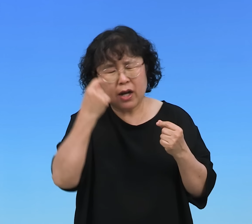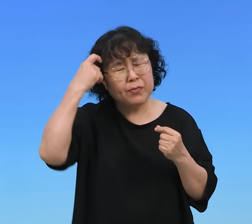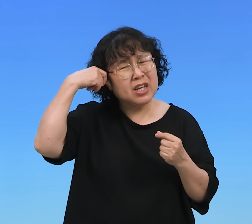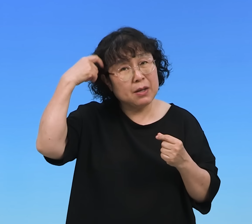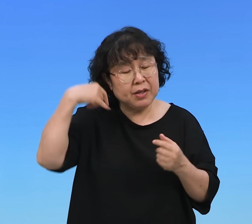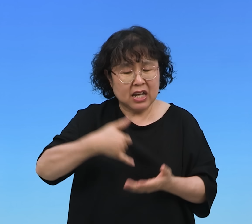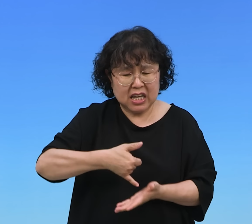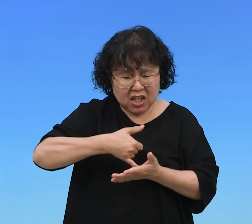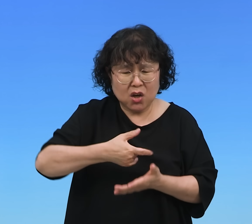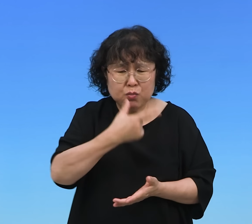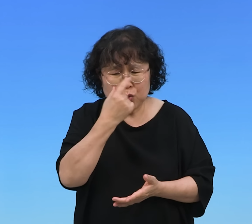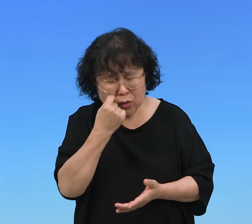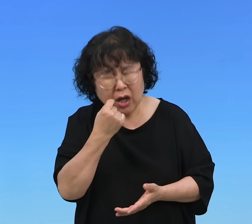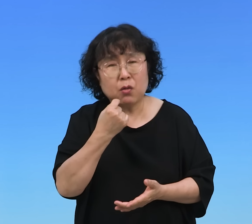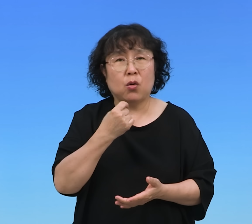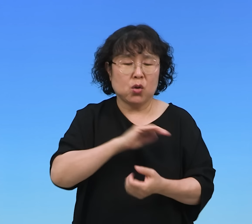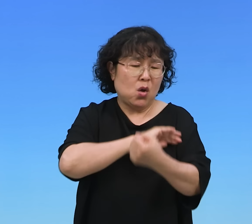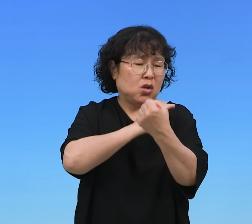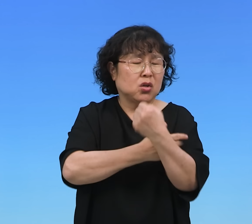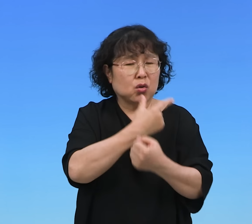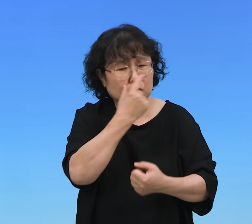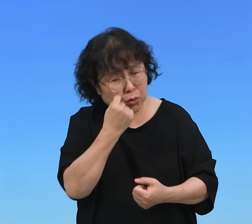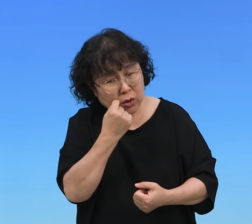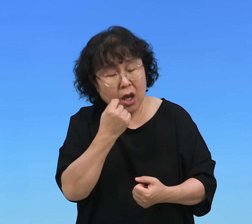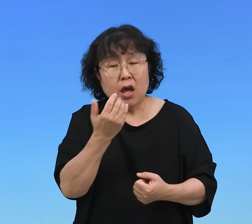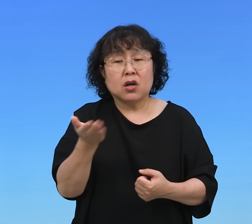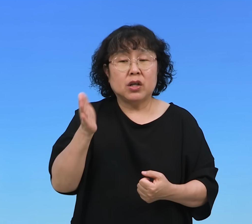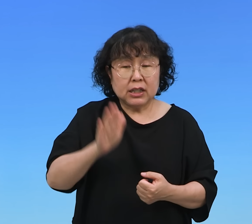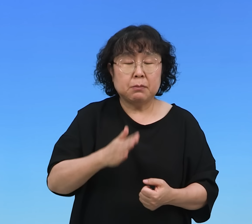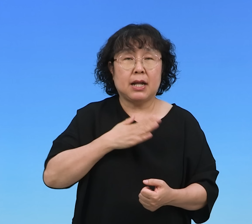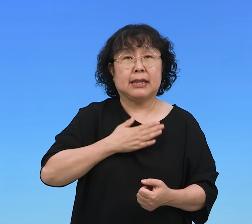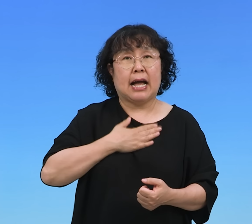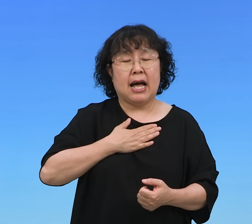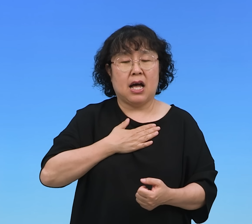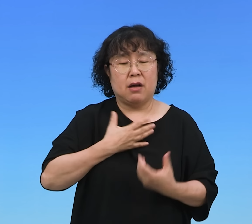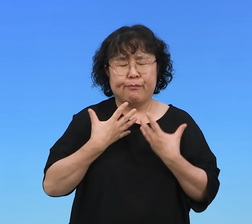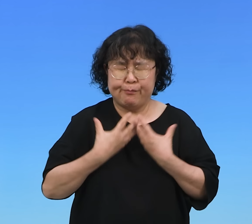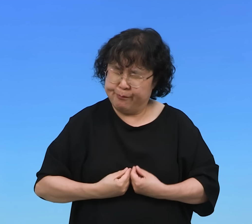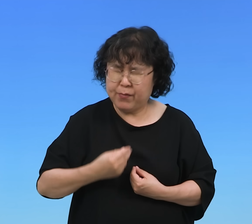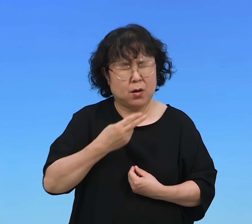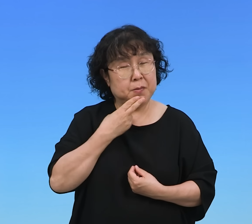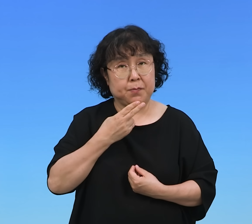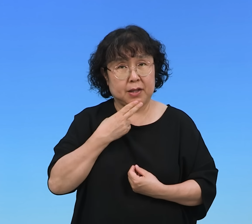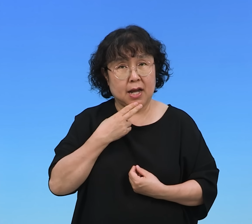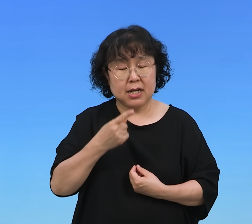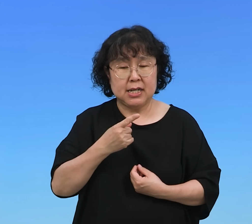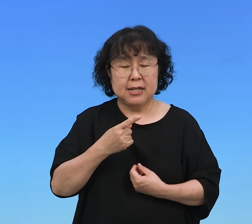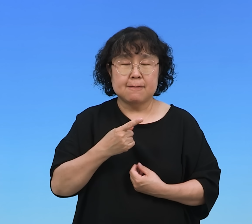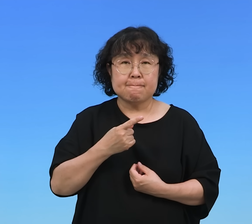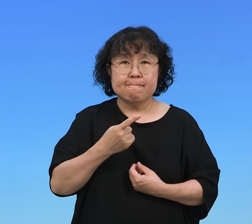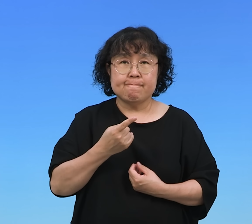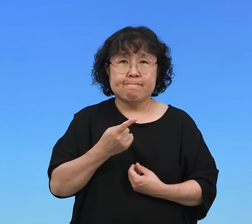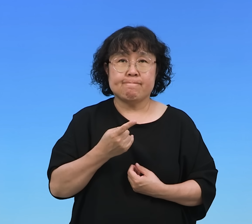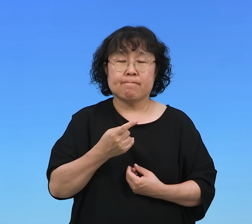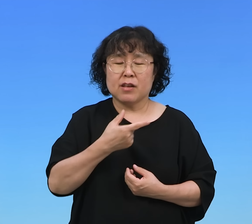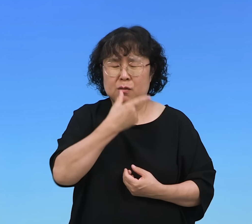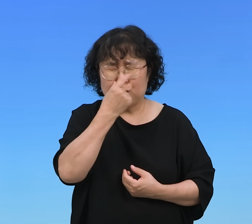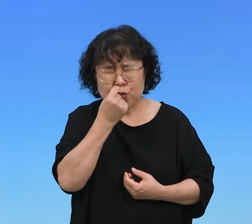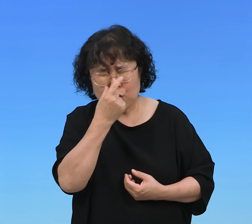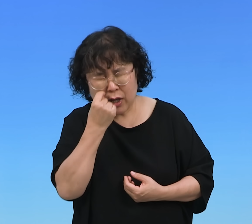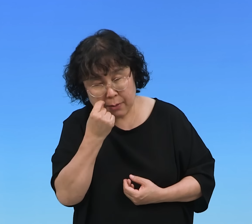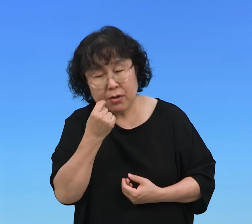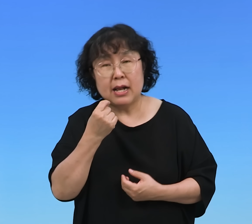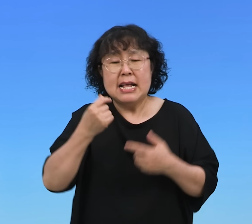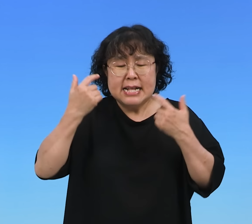많은 결핍을 느끼지만 그것 때문에 저는 좌절하지 않아요. 그 결핍을 날마다 새벽마다 하나님께